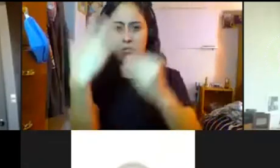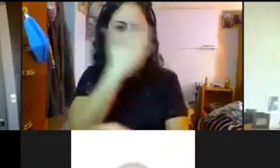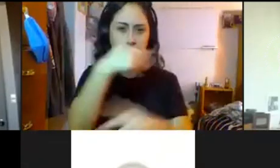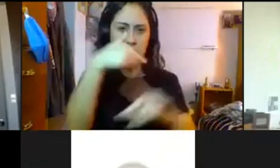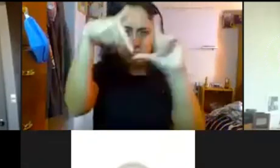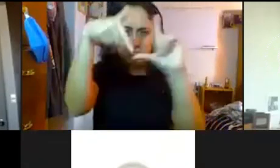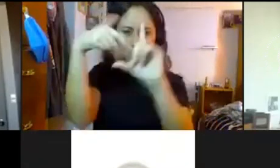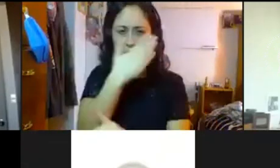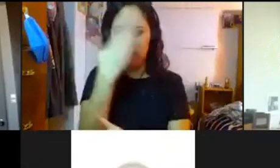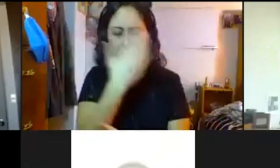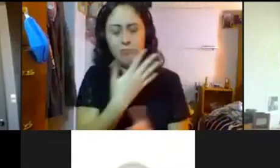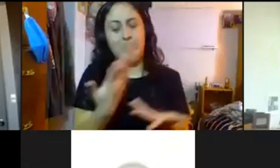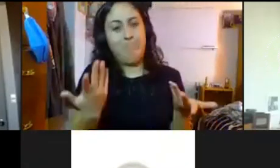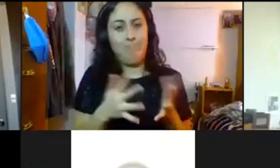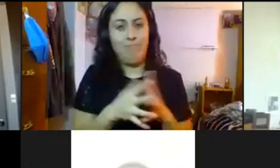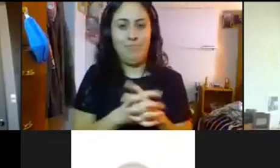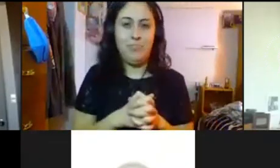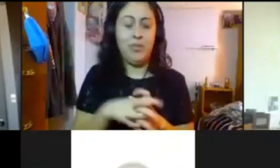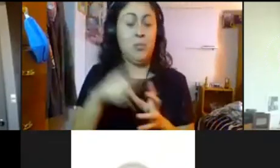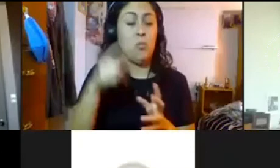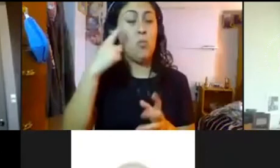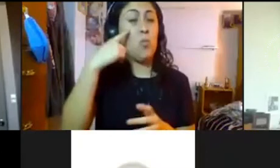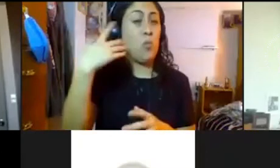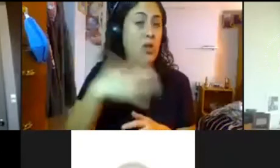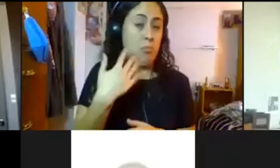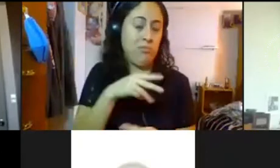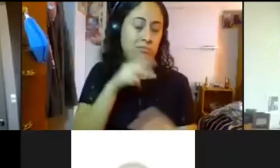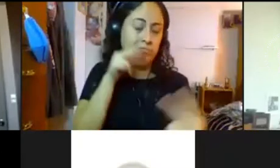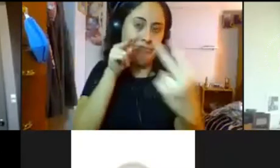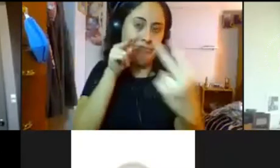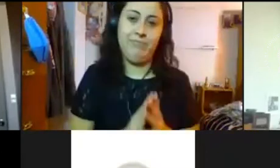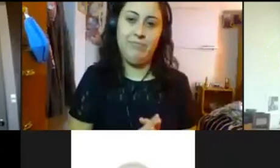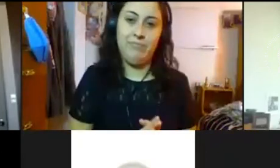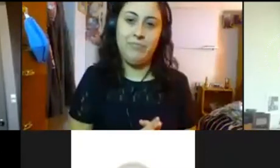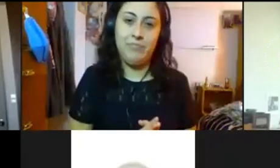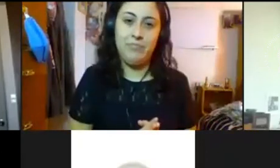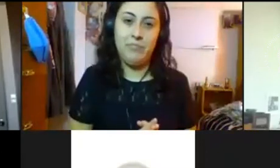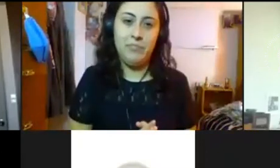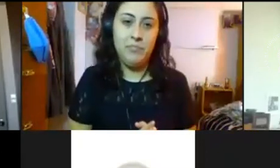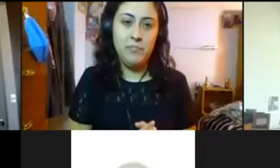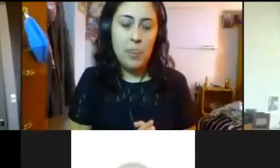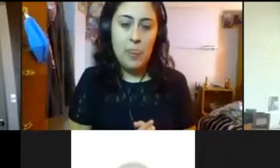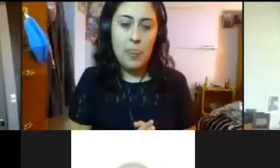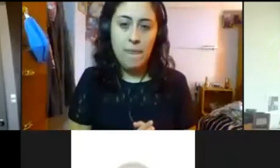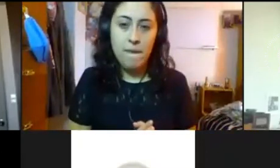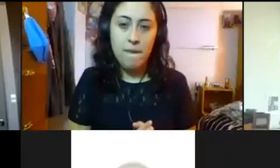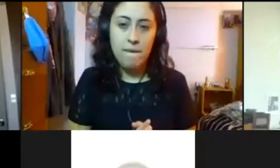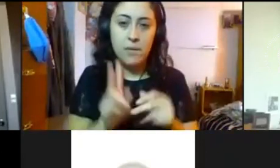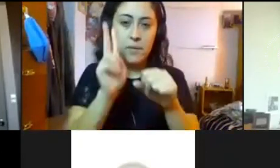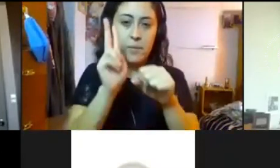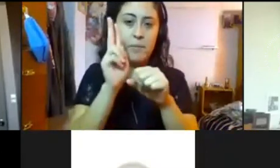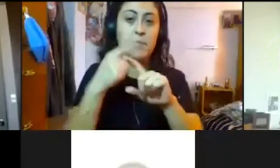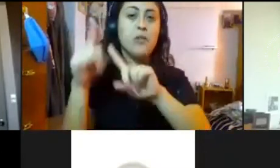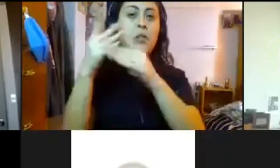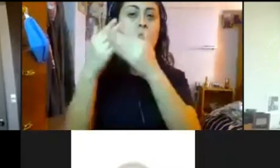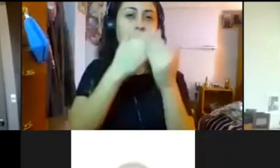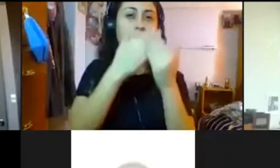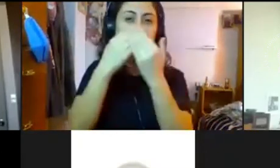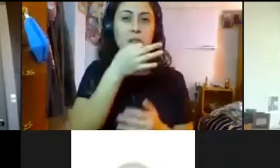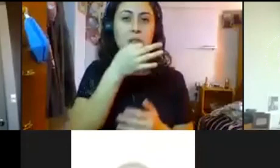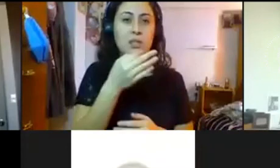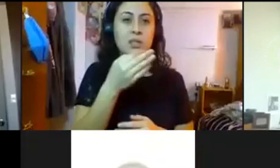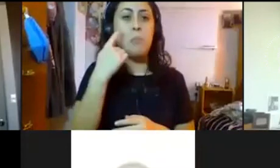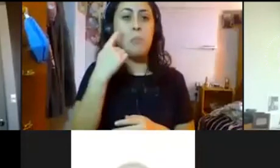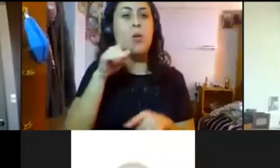es muy importante para nosotros. Pero con respecto a los conversatorios igual es complejo porque son muchos Sí. participantes y